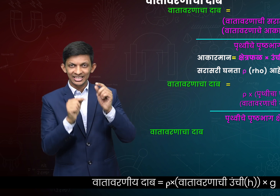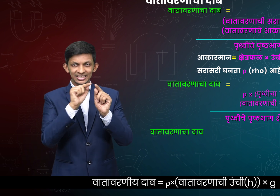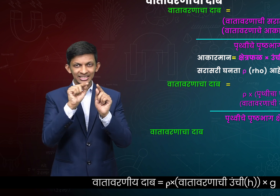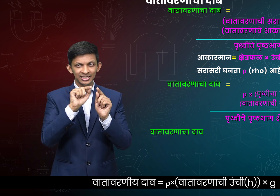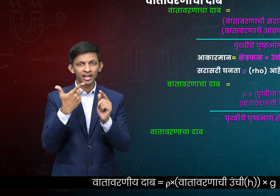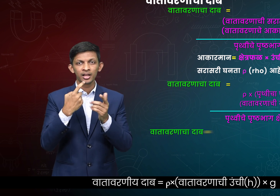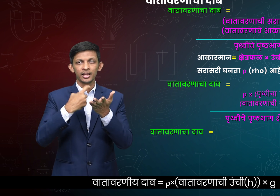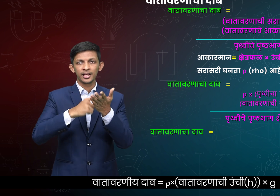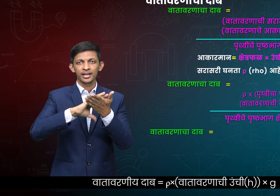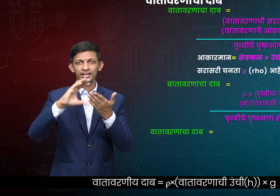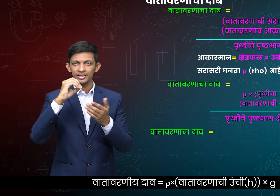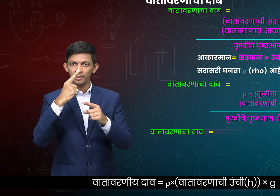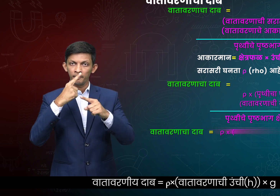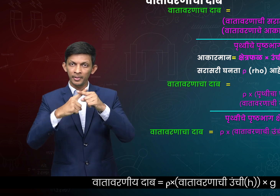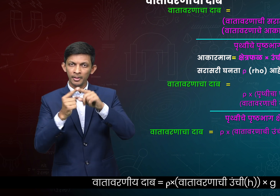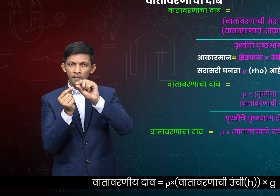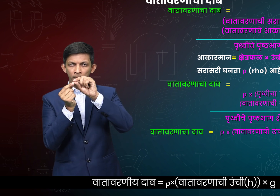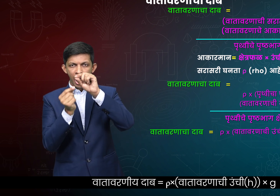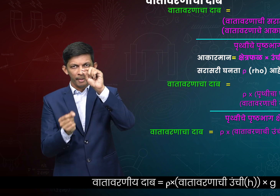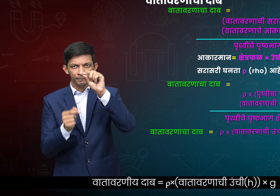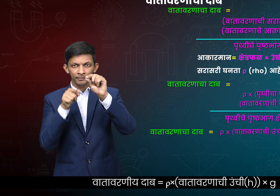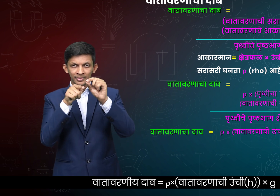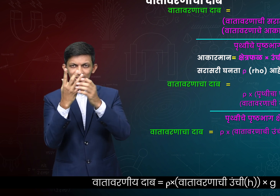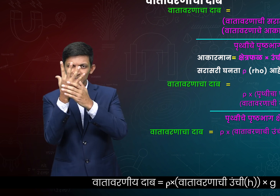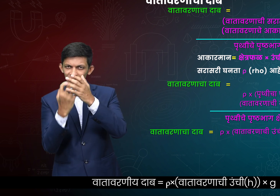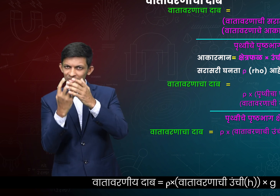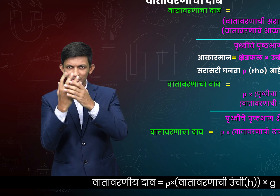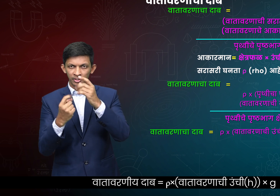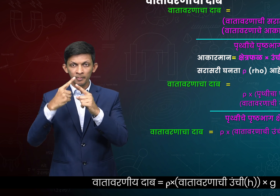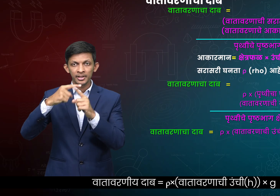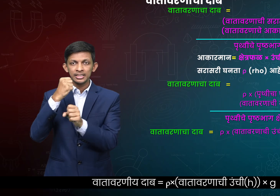वातावरणीय दाब वातावरणाची उंची h g.